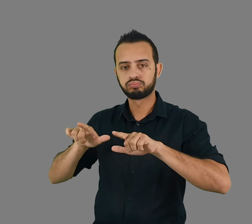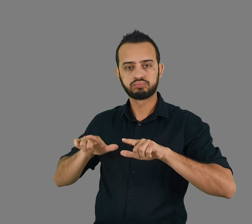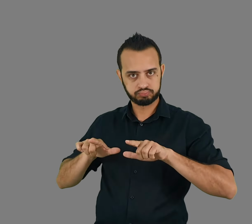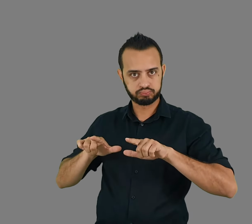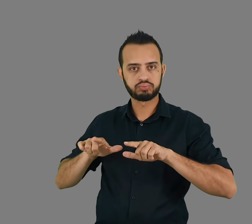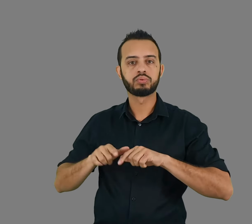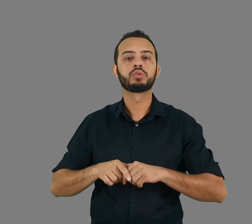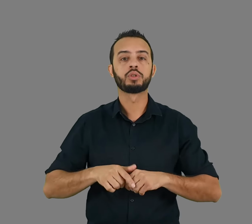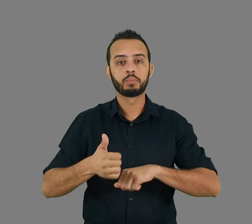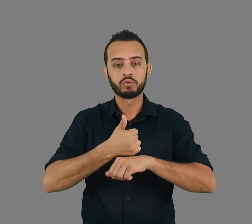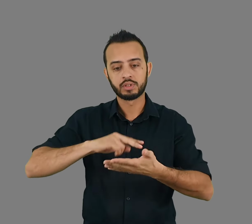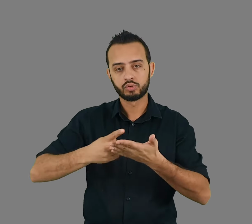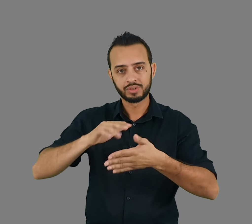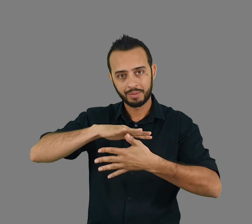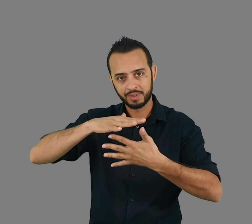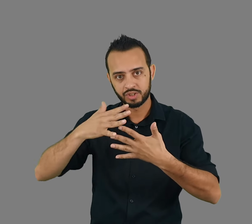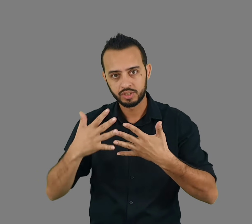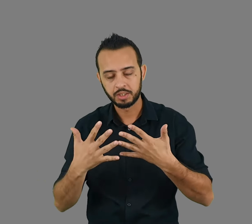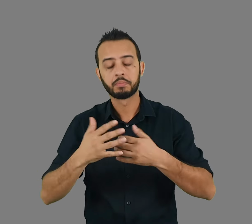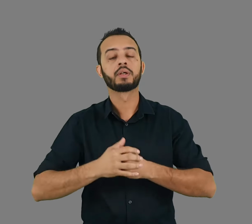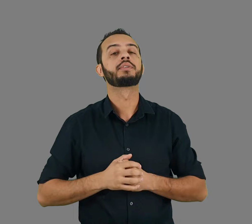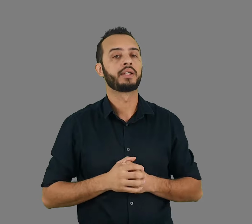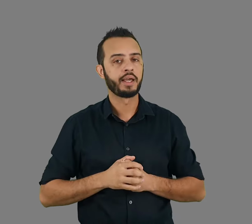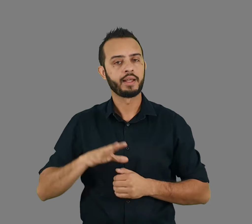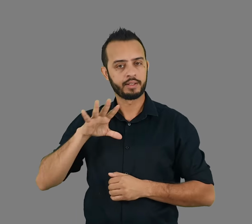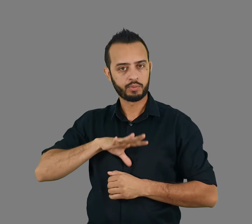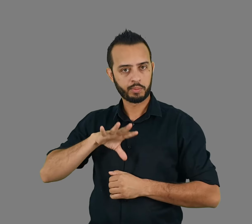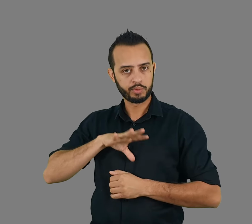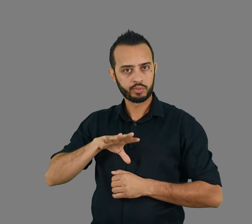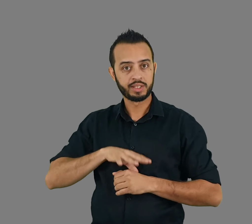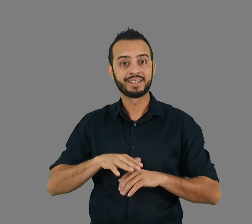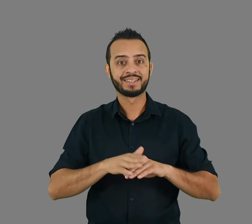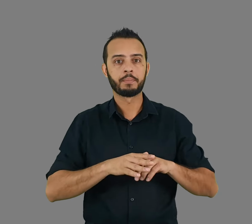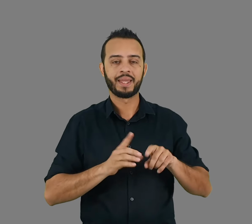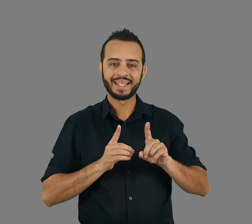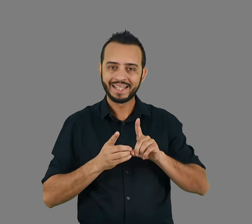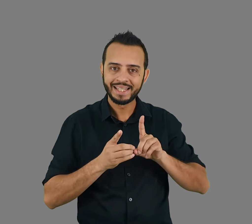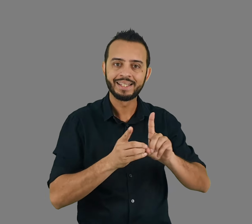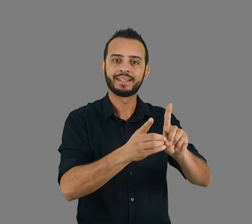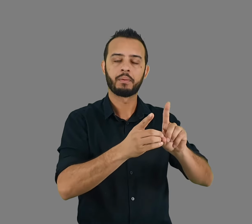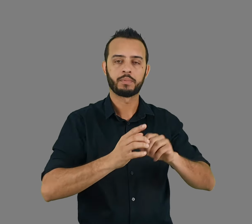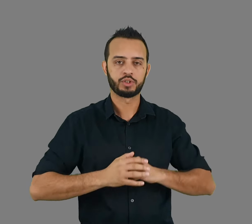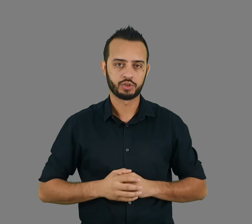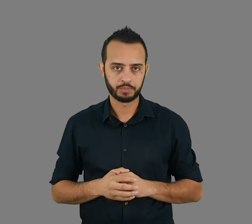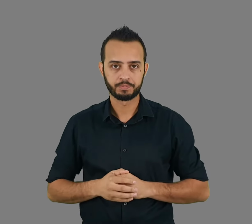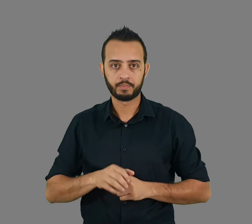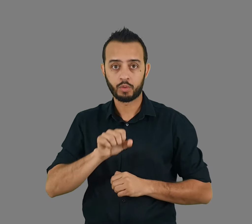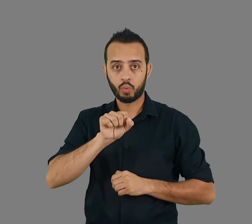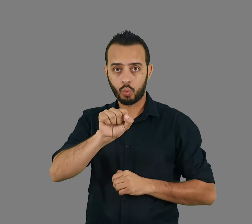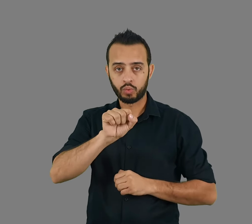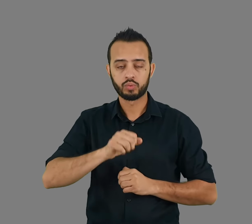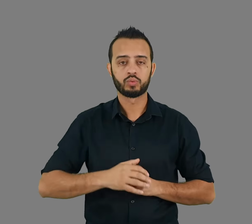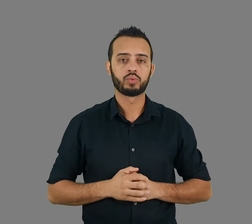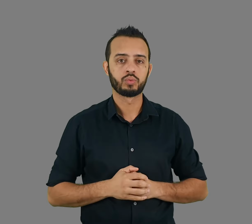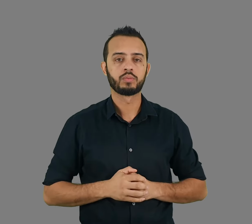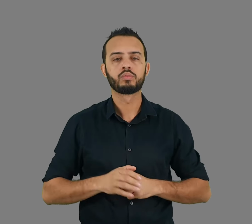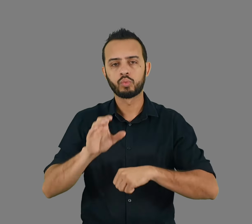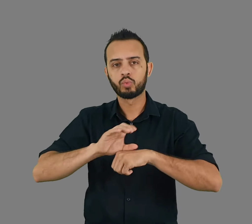de tradutores e intérpretes de Libras, língua portuguesa e guias intérpretes. 8. Outros cursos,